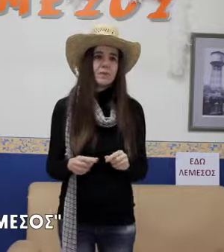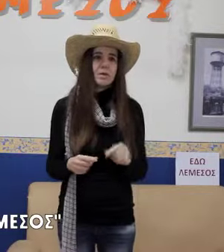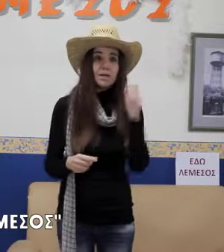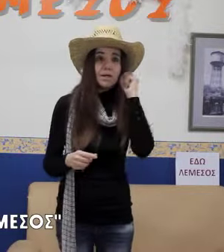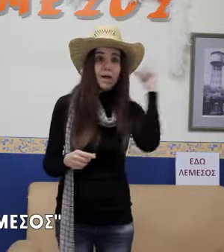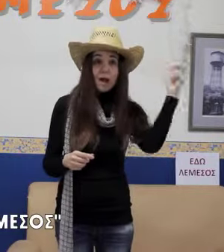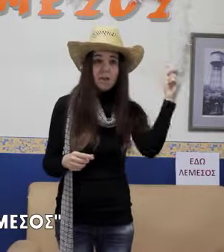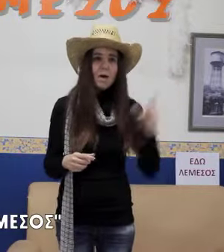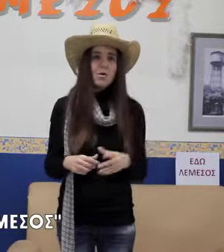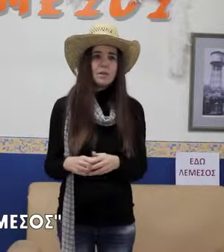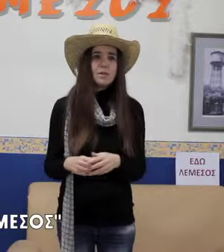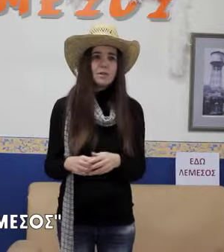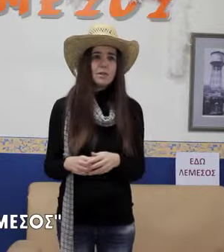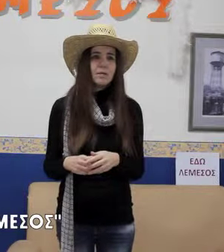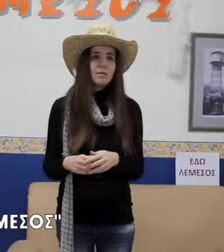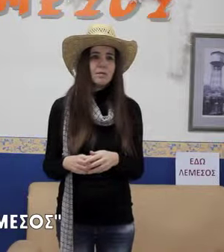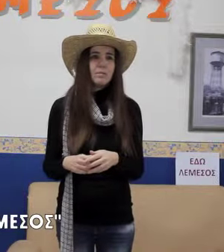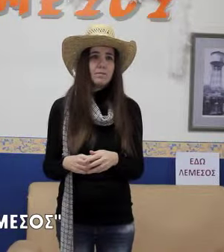εκδήλωση είναι αφιερωμένη